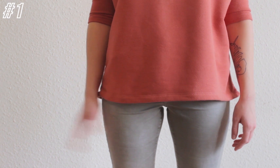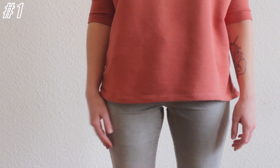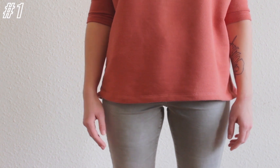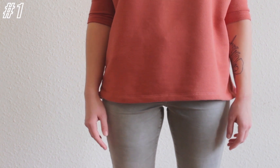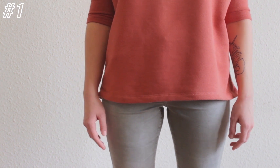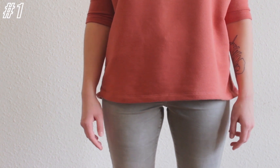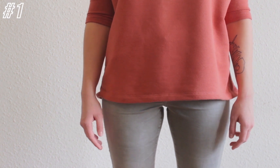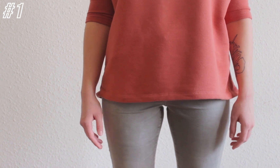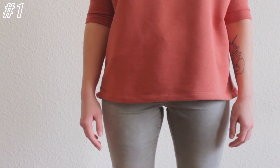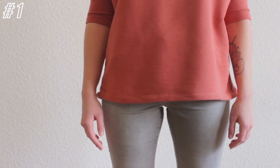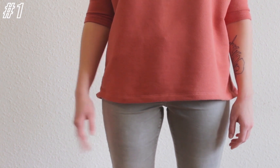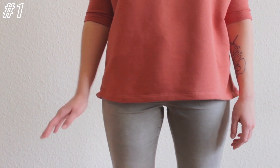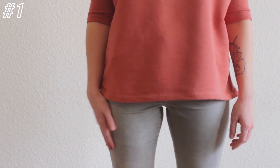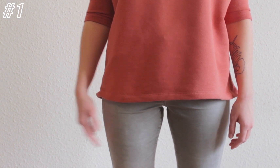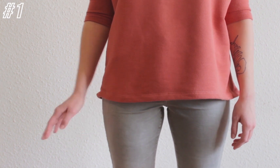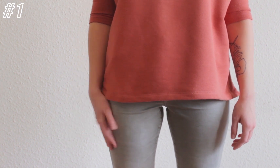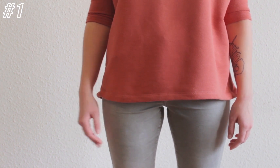でタップしましょう。